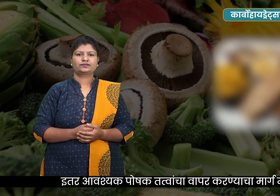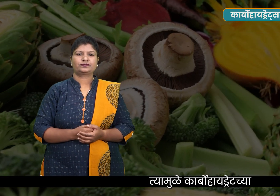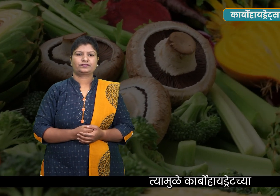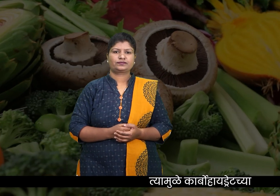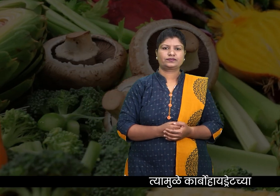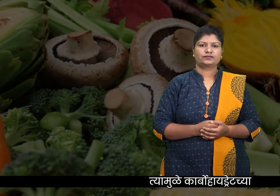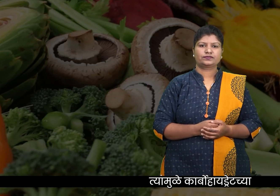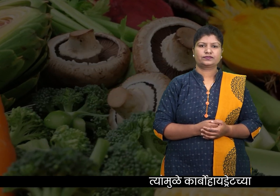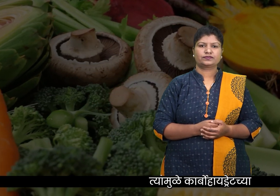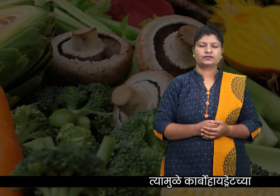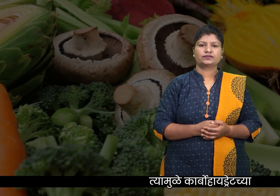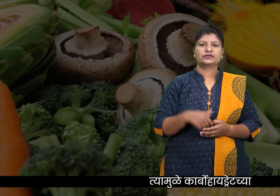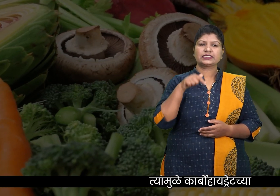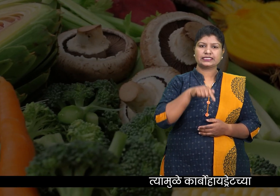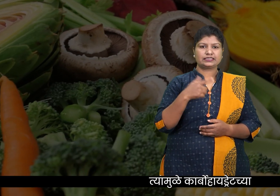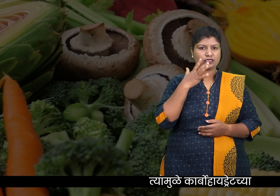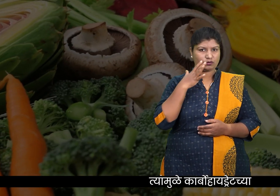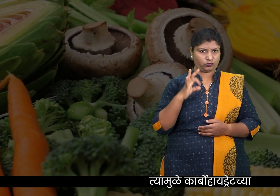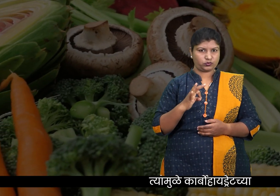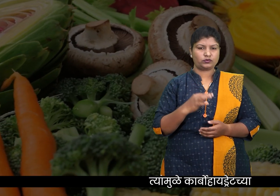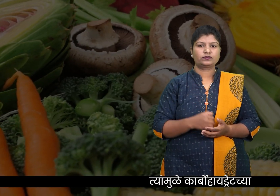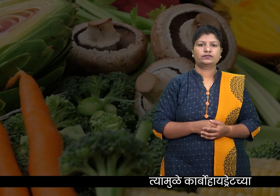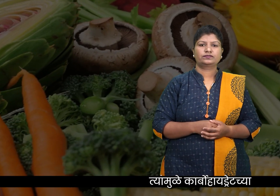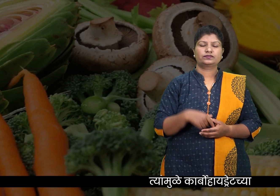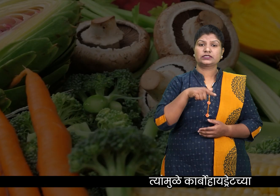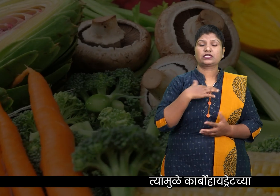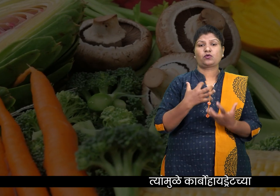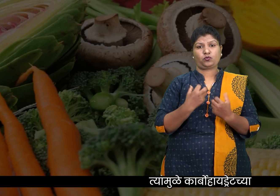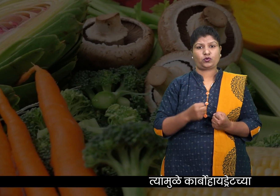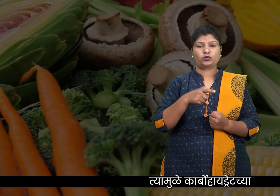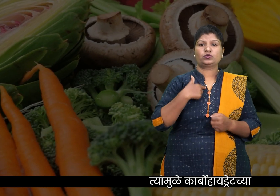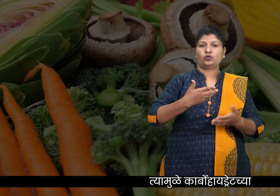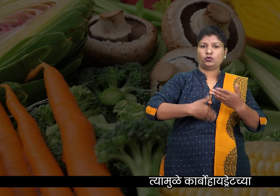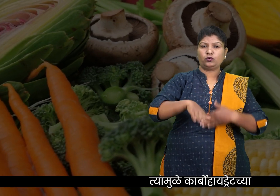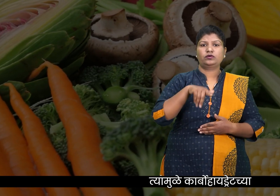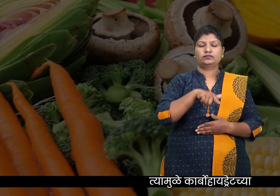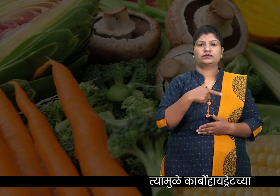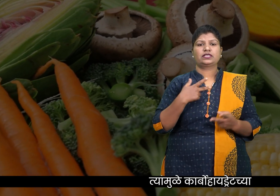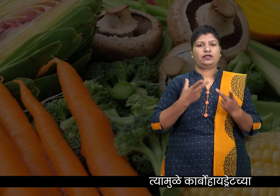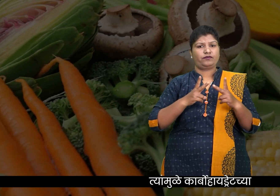त्यामुळे कार्बोहायड्रेट्सच्या